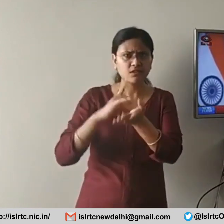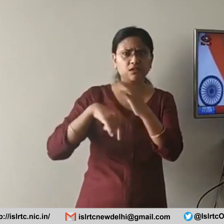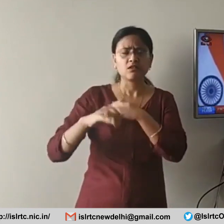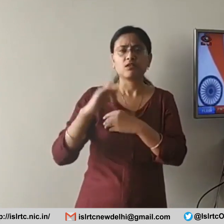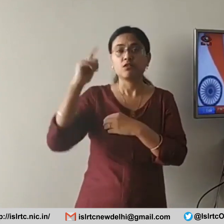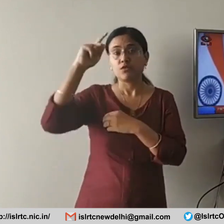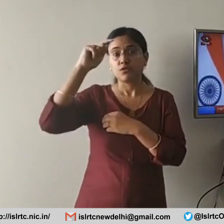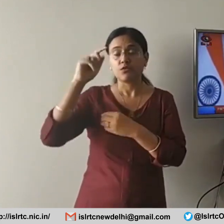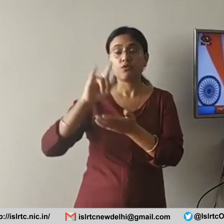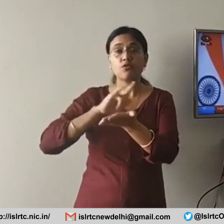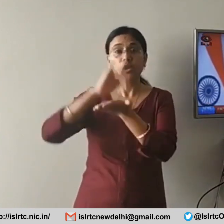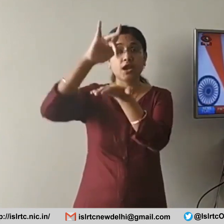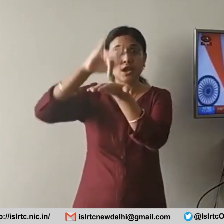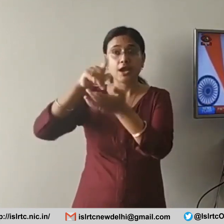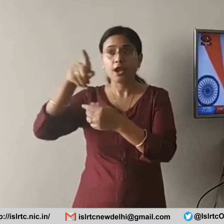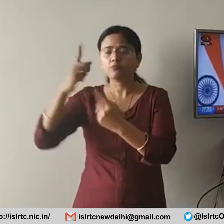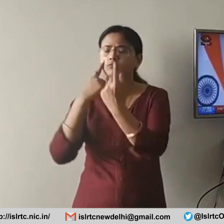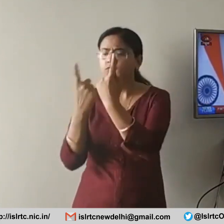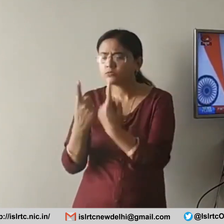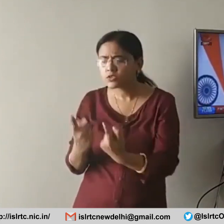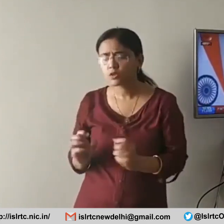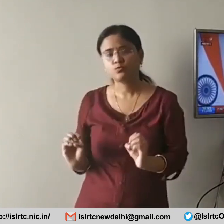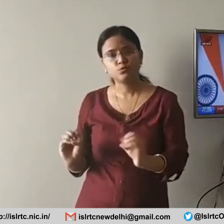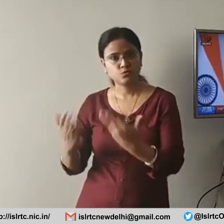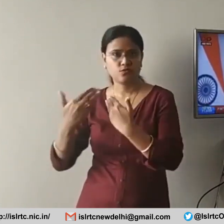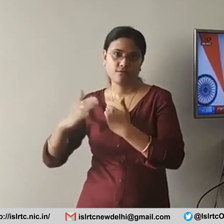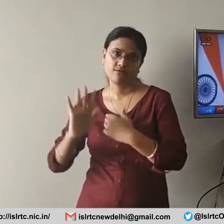एयरपोर्ट पर स्क्रीनिंग शुरू कर दी थी।